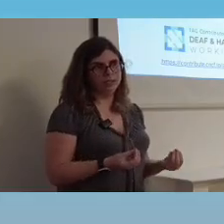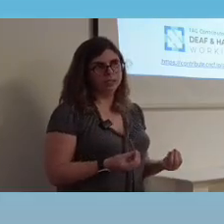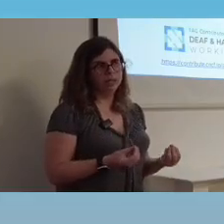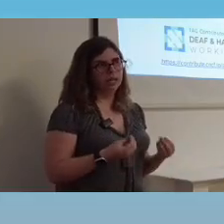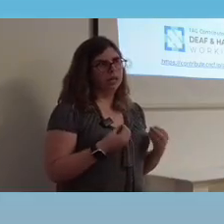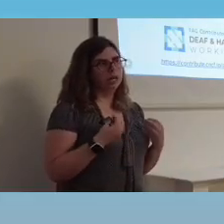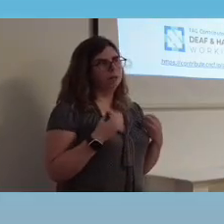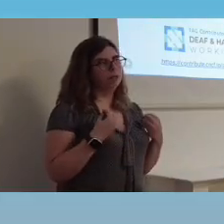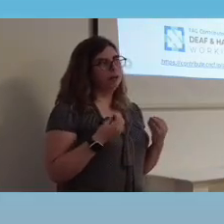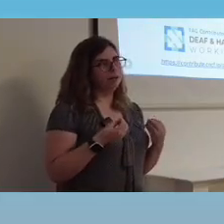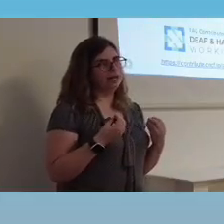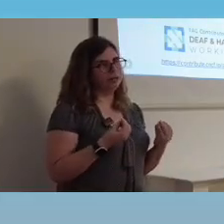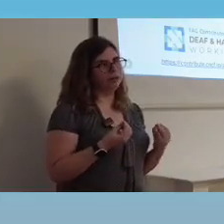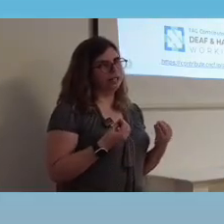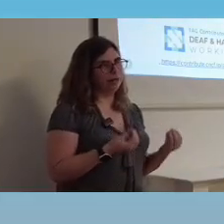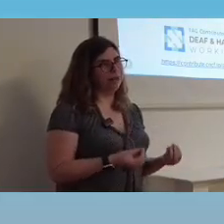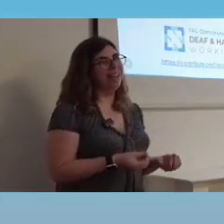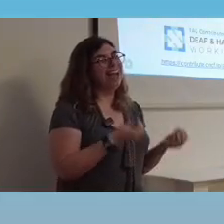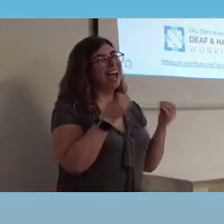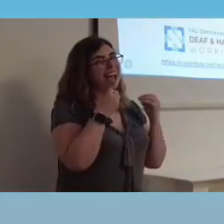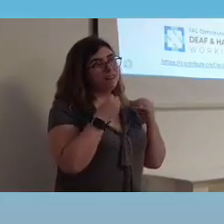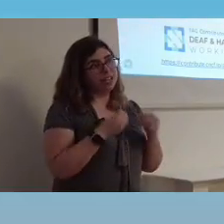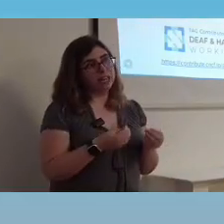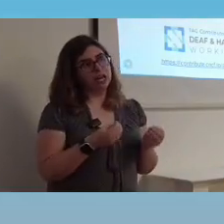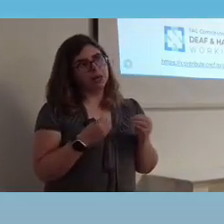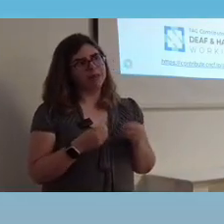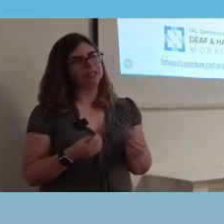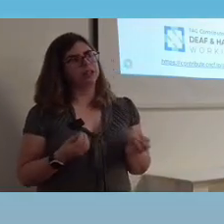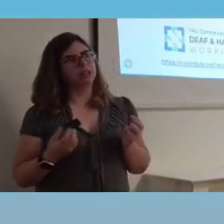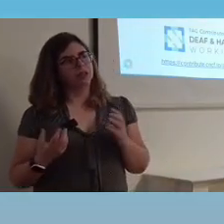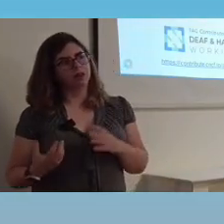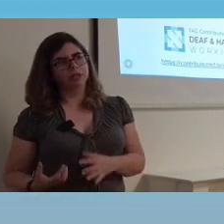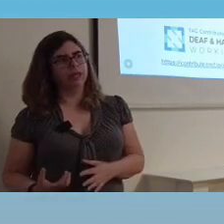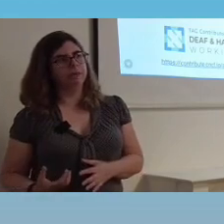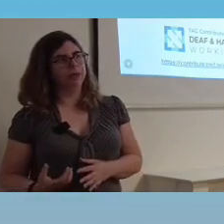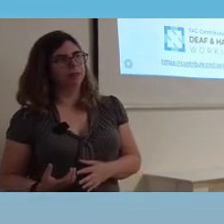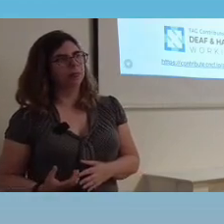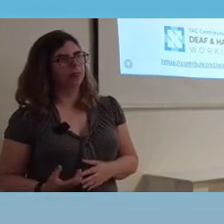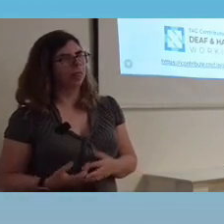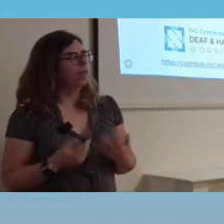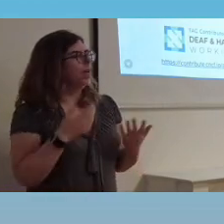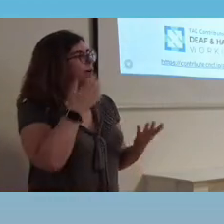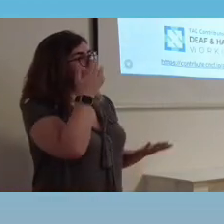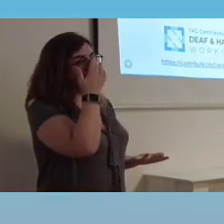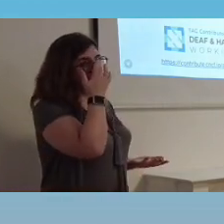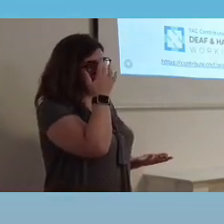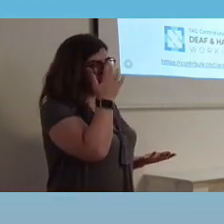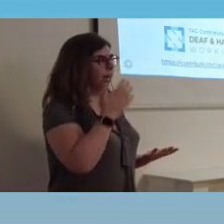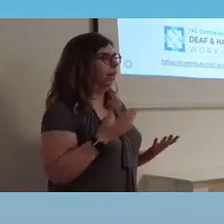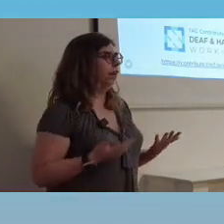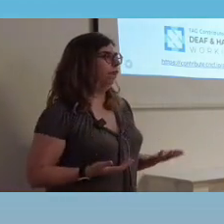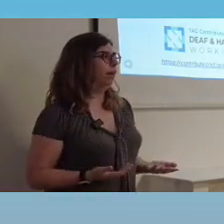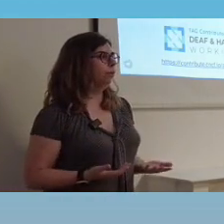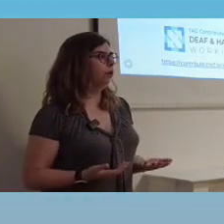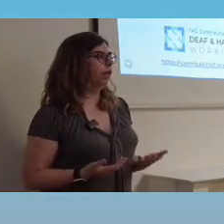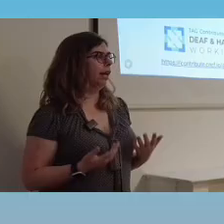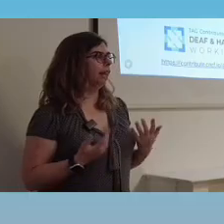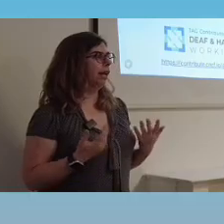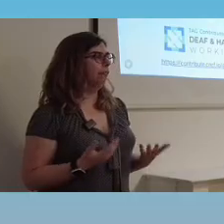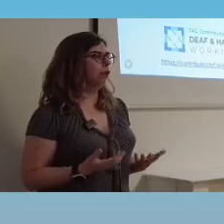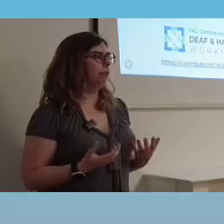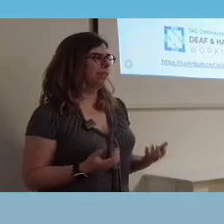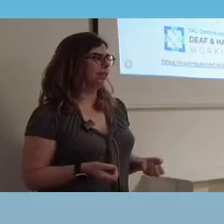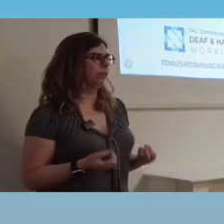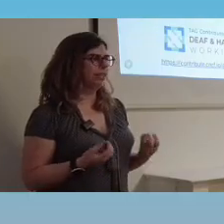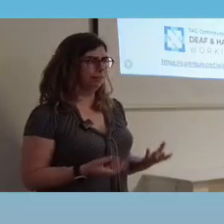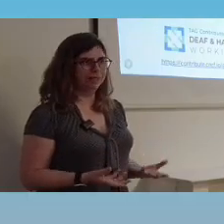des outils pour les personnes handicapées avec les personnes handicapées. Dans la tech, évidemment, il y a